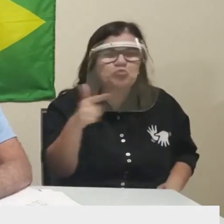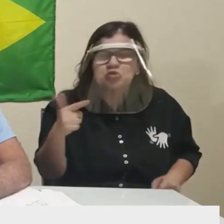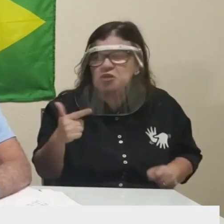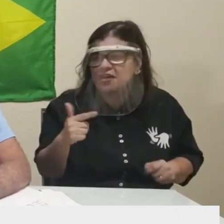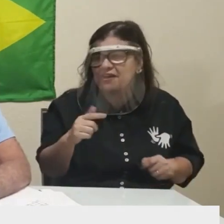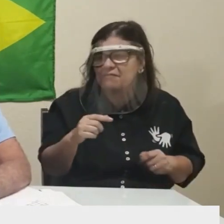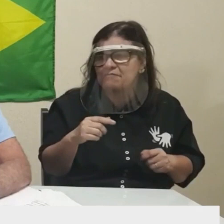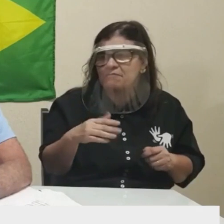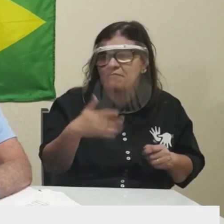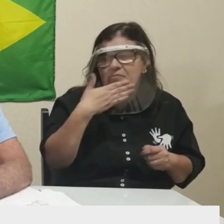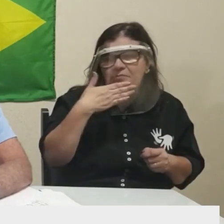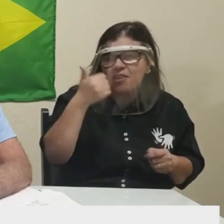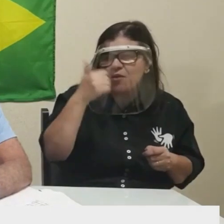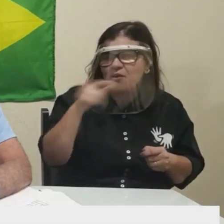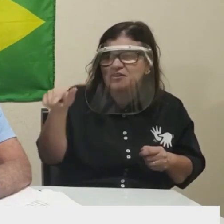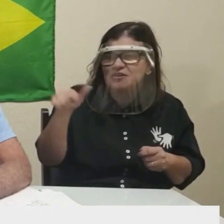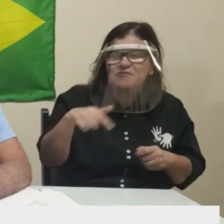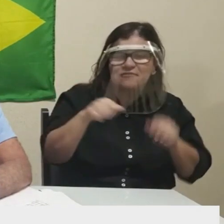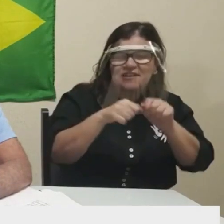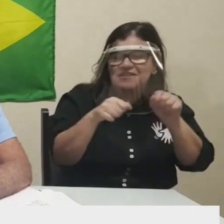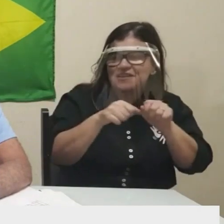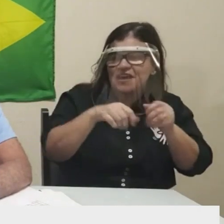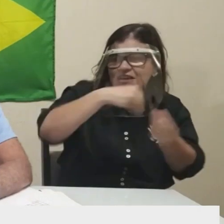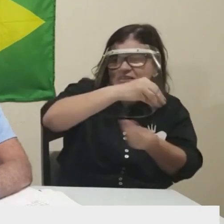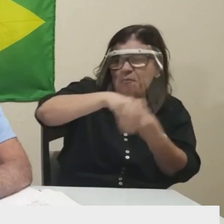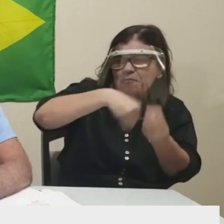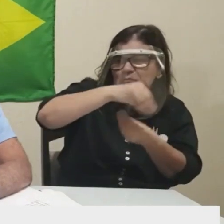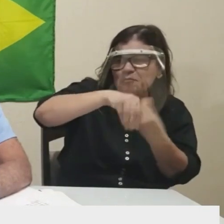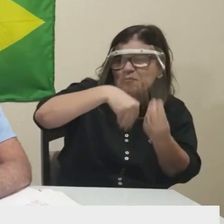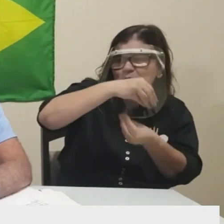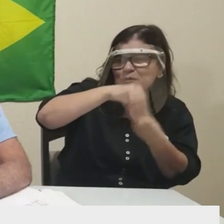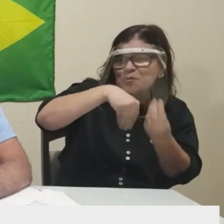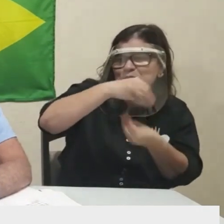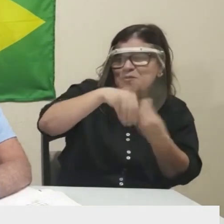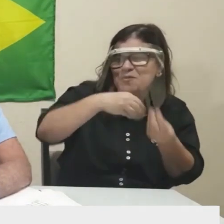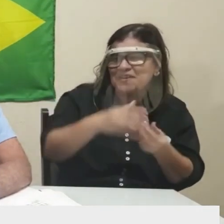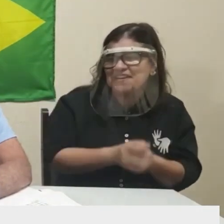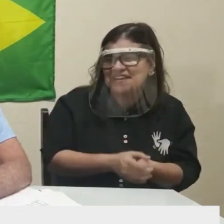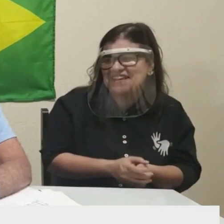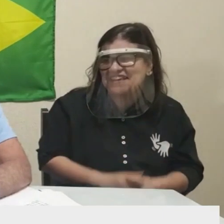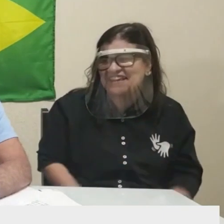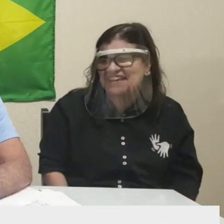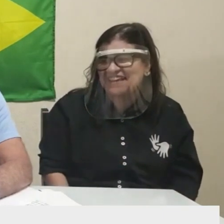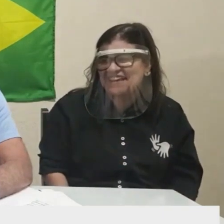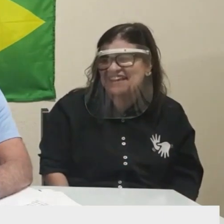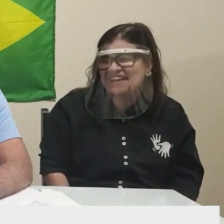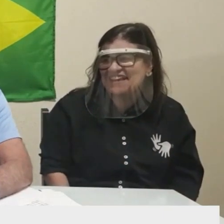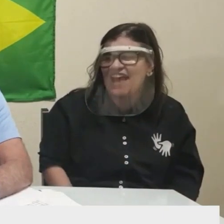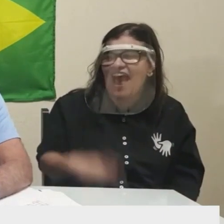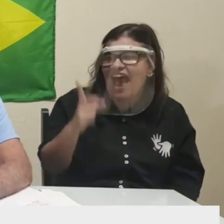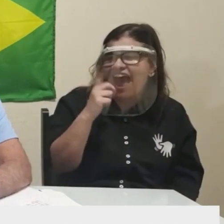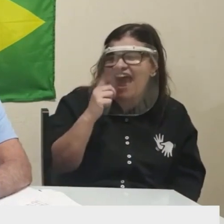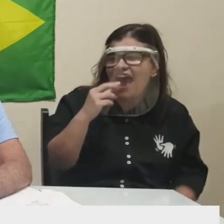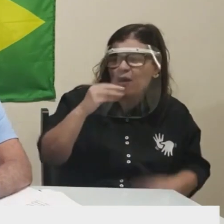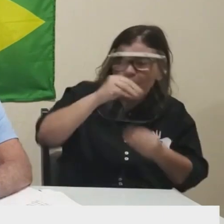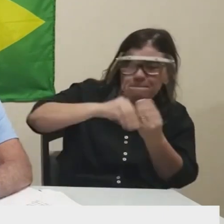Bota um dedo deitado, André. Ia na groselha. Mais um pouquinho. O senhor vai aguentar? Bora, pô, é nóis. Aí tá bom. Agora vai pega